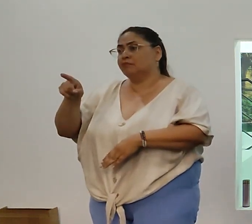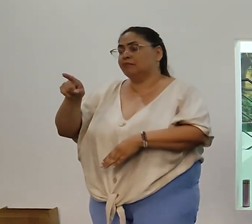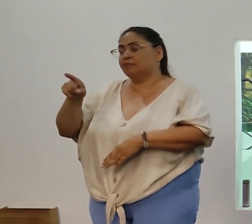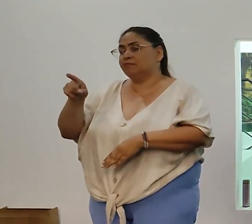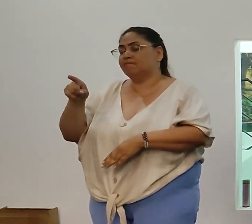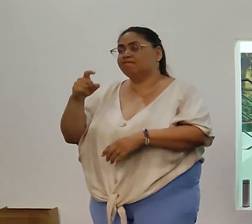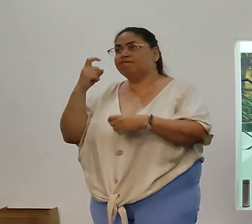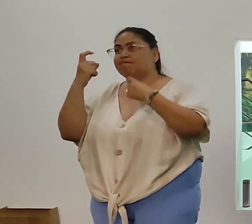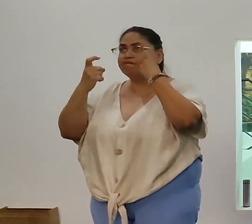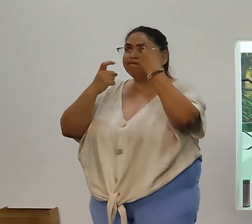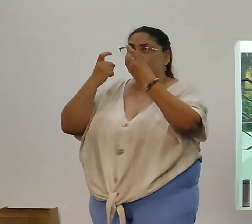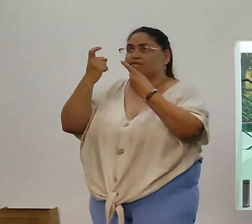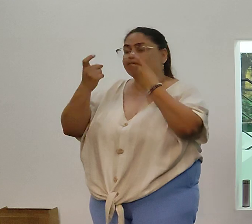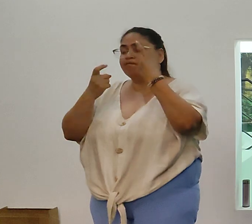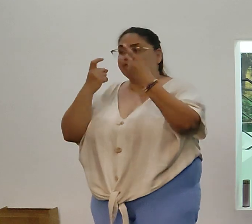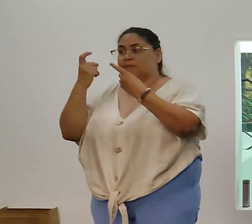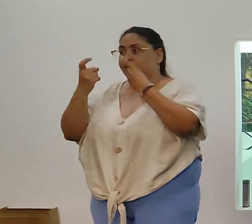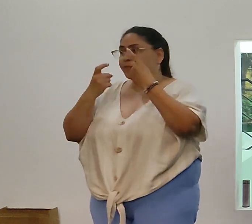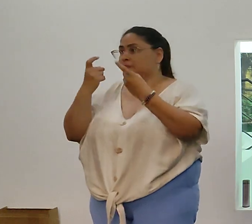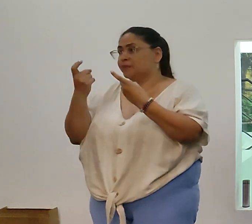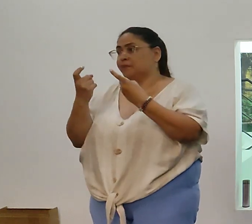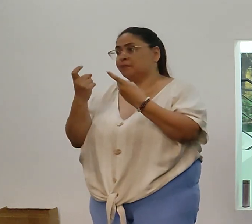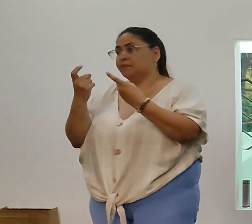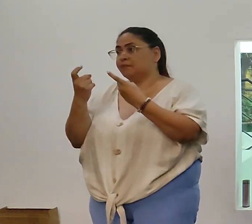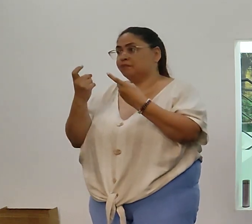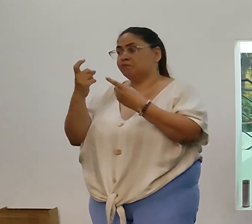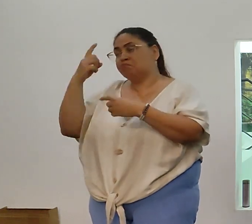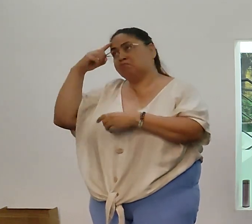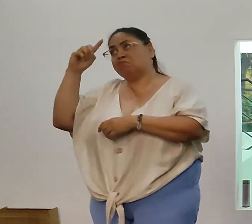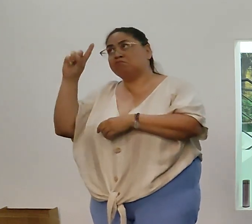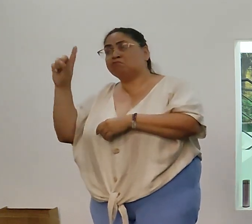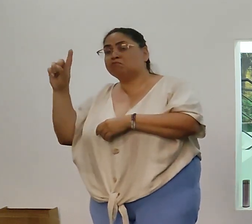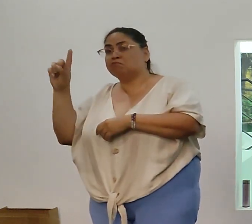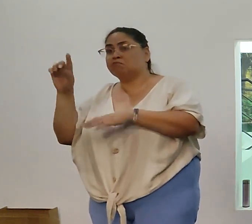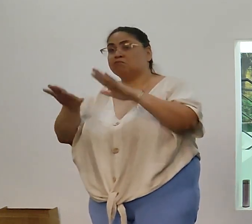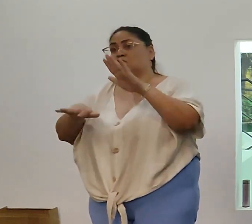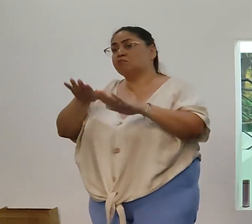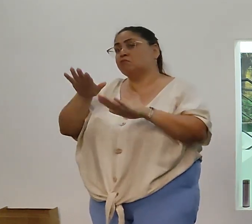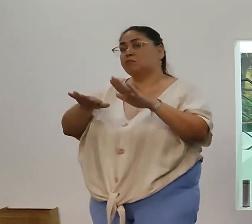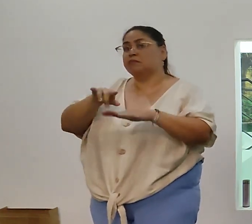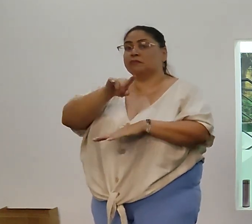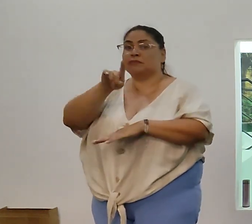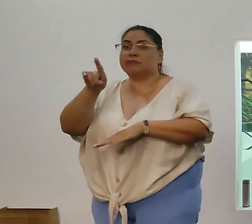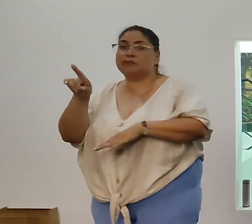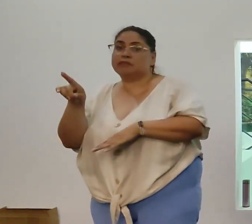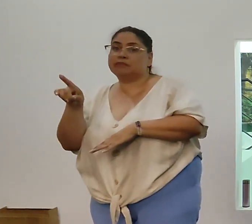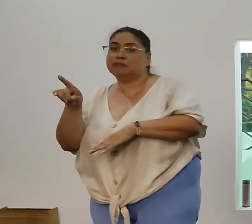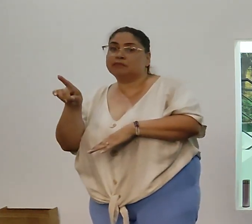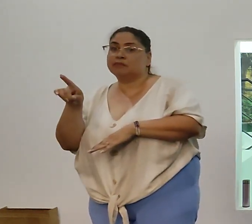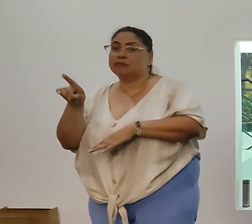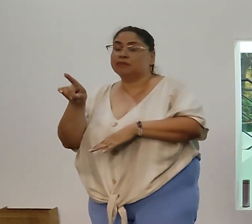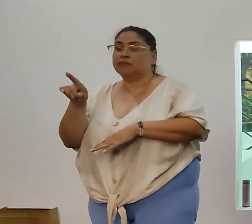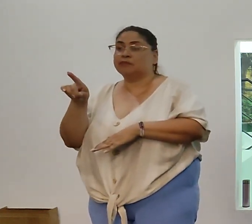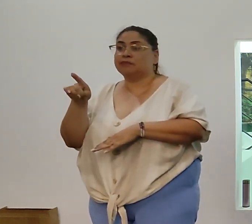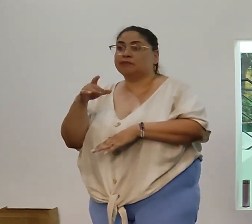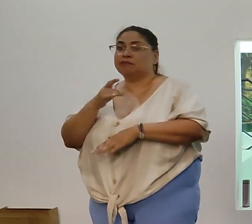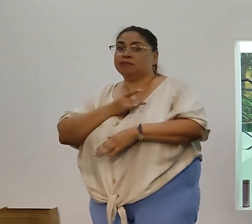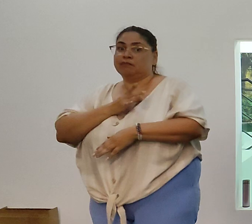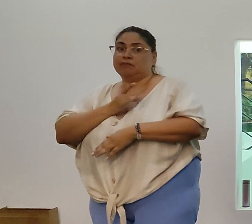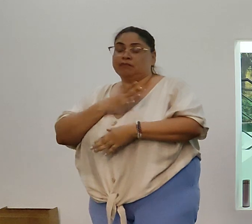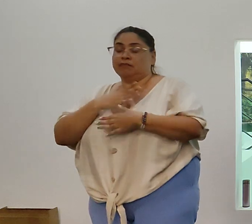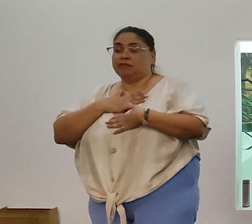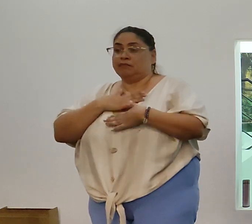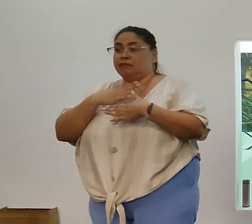esse seja uma grande dúvida de muita gente. Talvez esse assunto ainda acabe